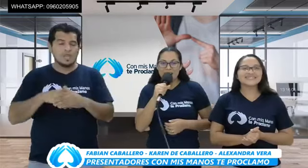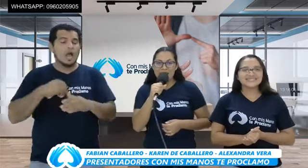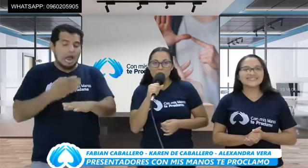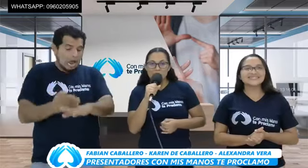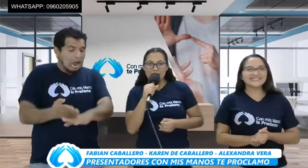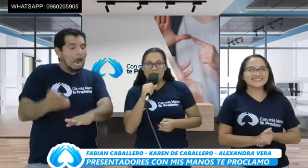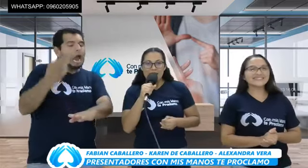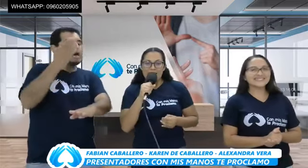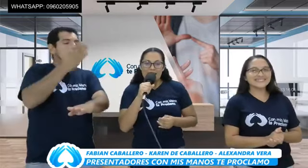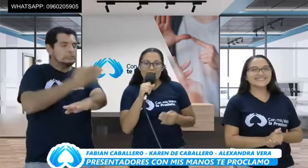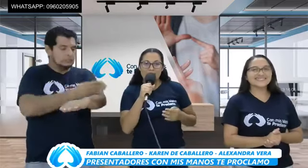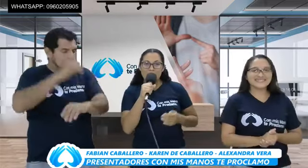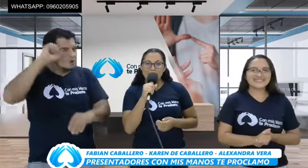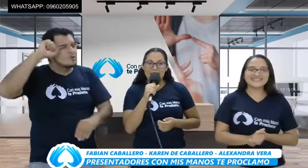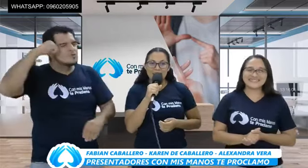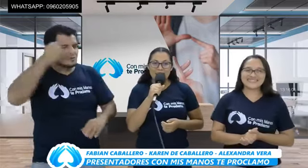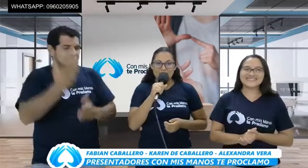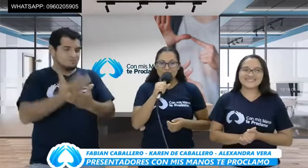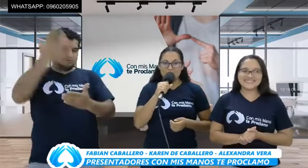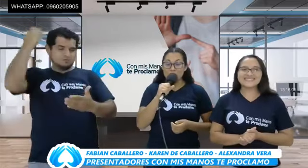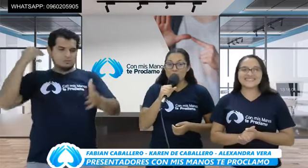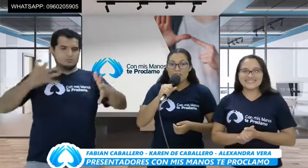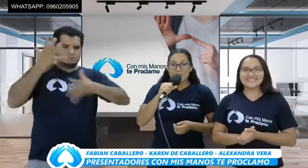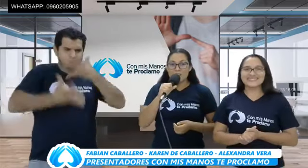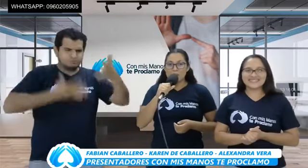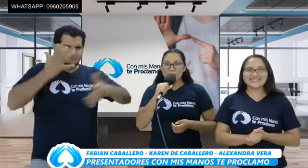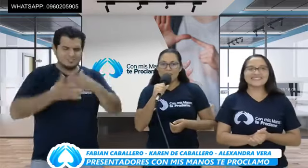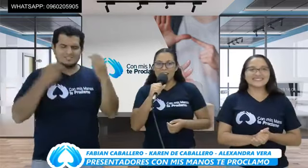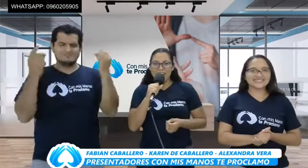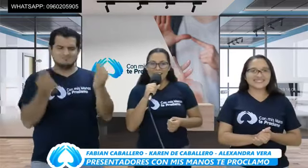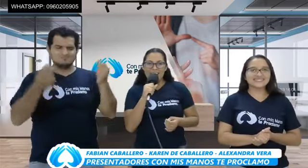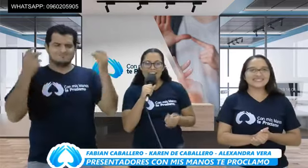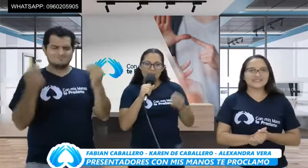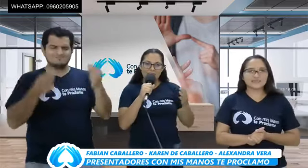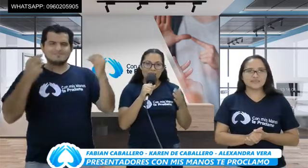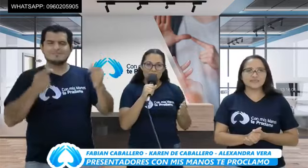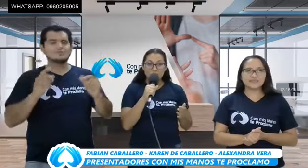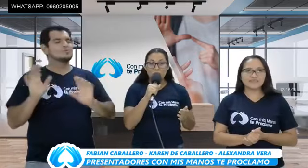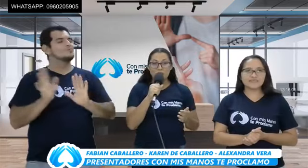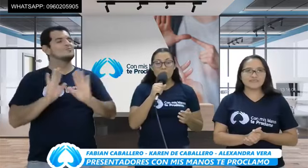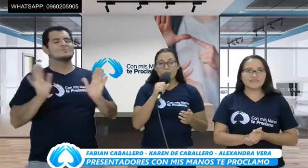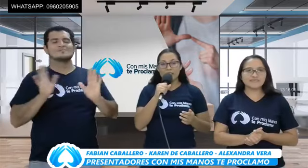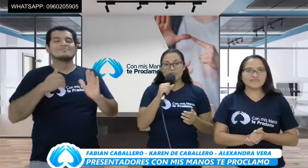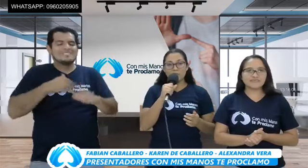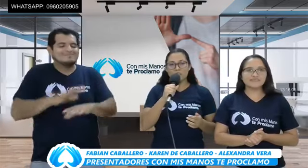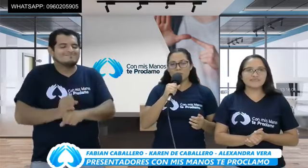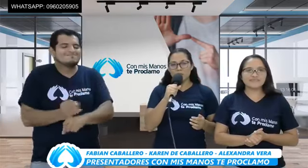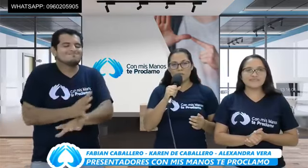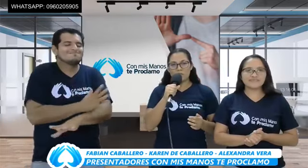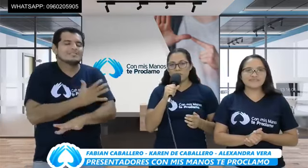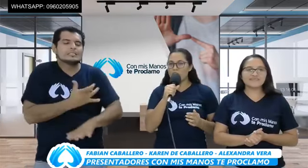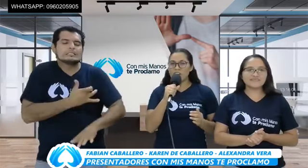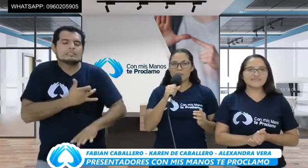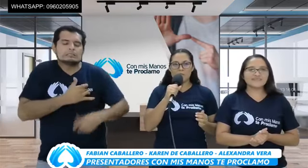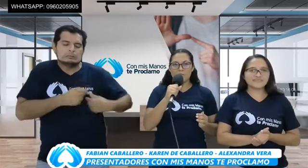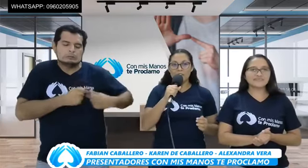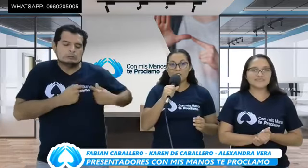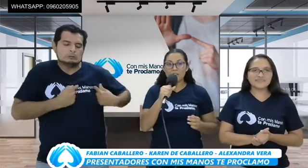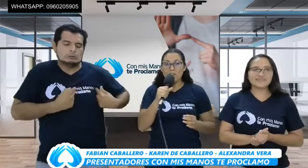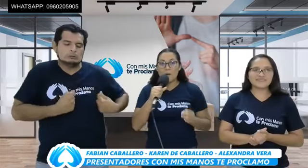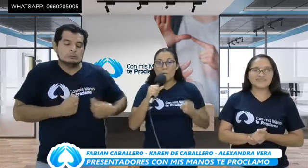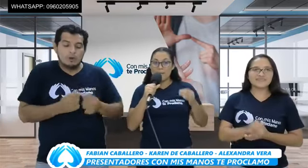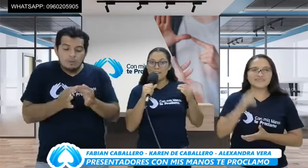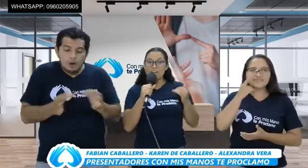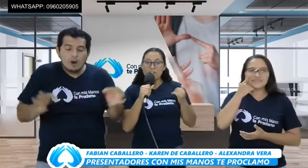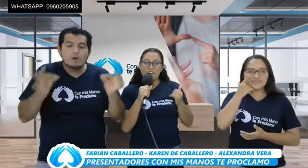Dios al poder interpretar esta canción. Sabemos que durante el transcurso hemos hecho muchos coros de